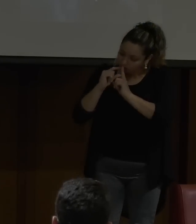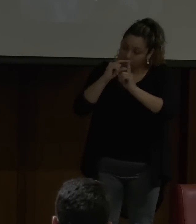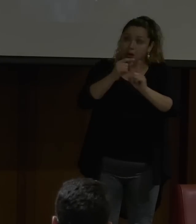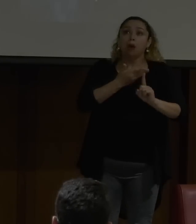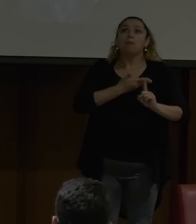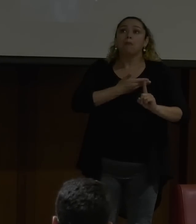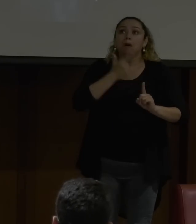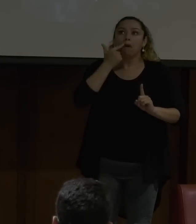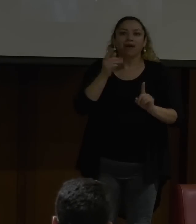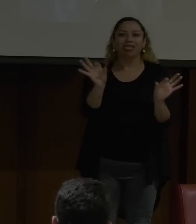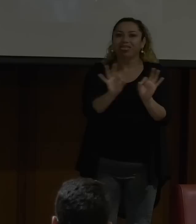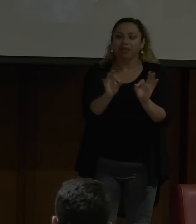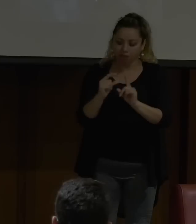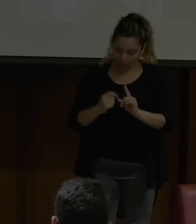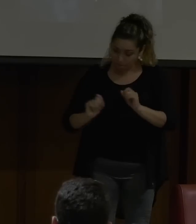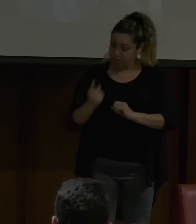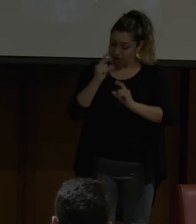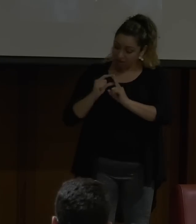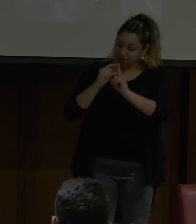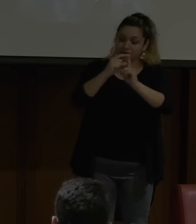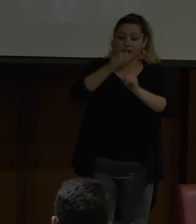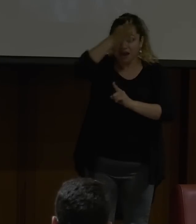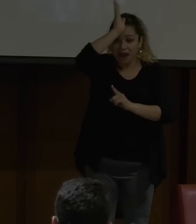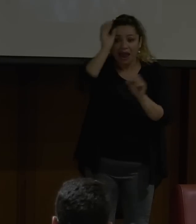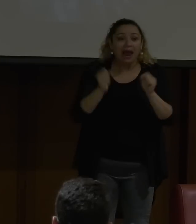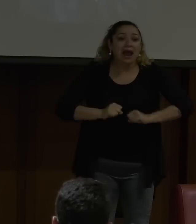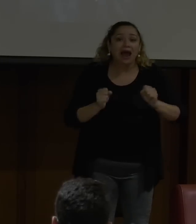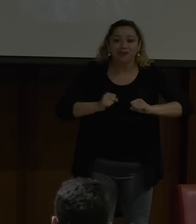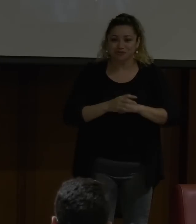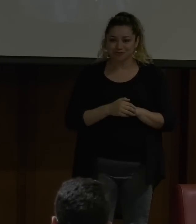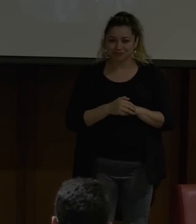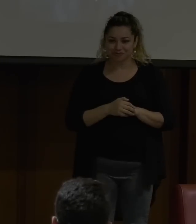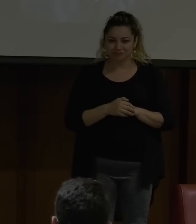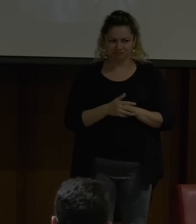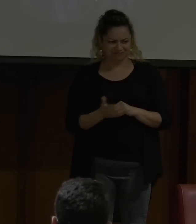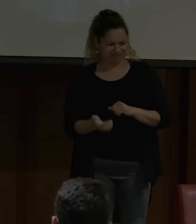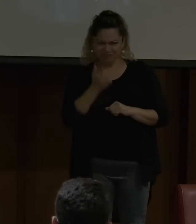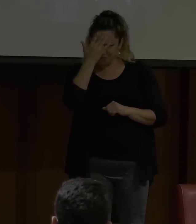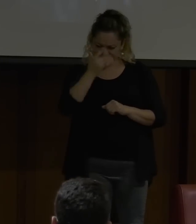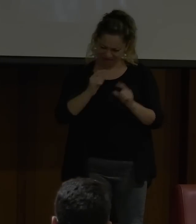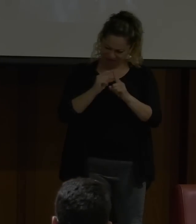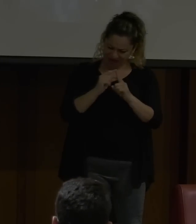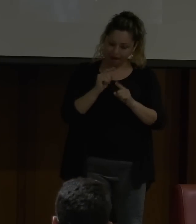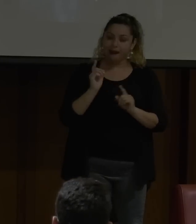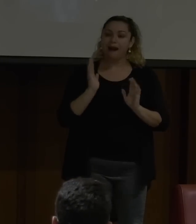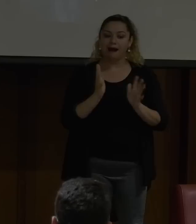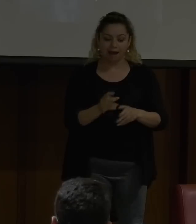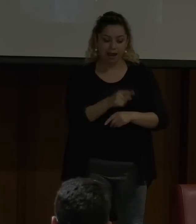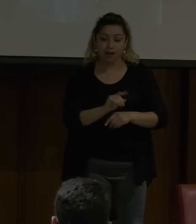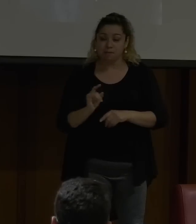El canto que él oía al amanecer. Lo resalto porque su primer contacto con el lenguaje fue la música, casi como una